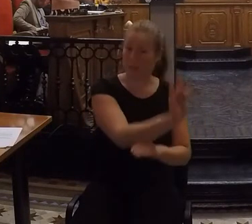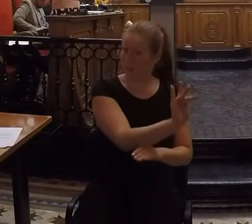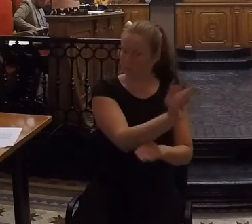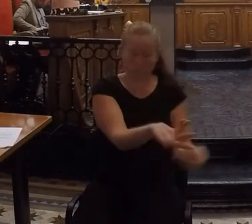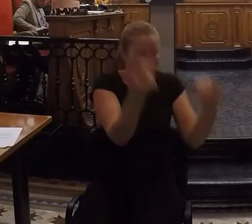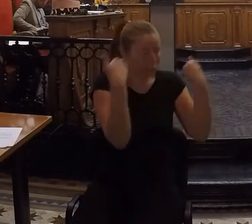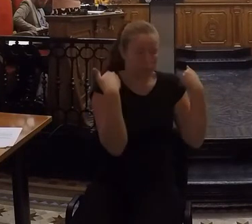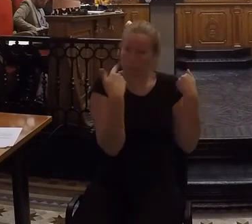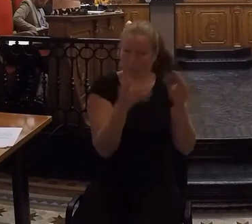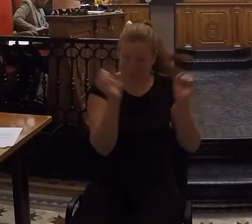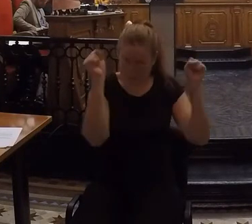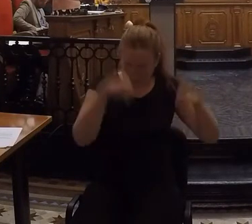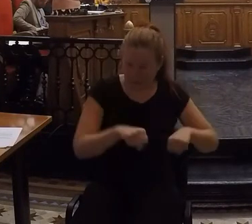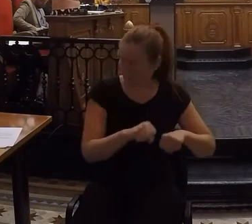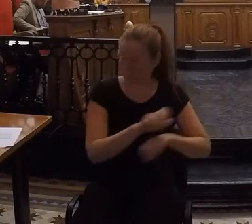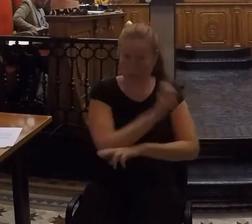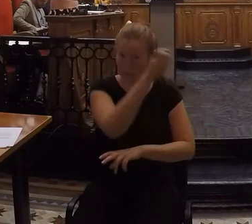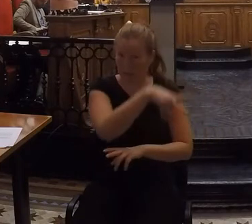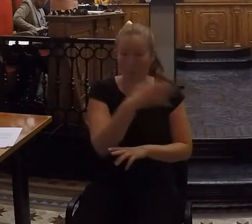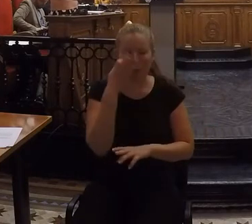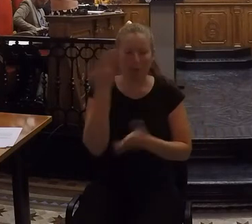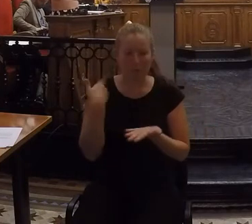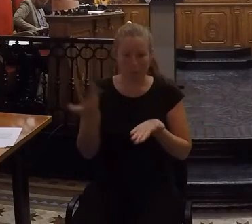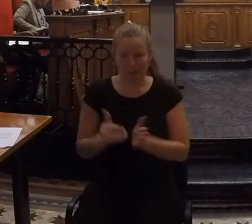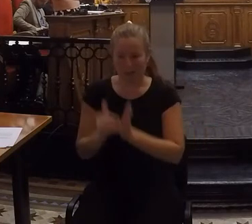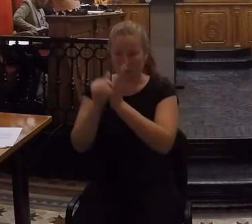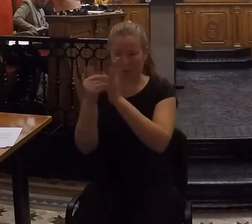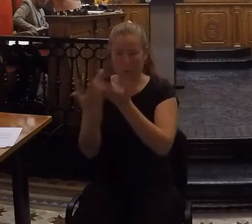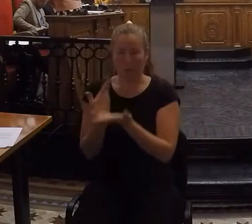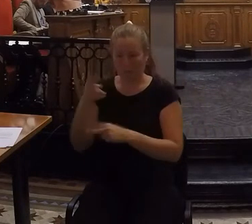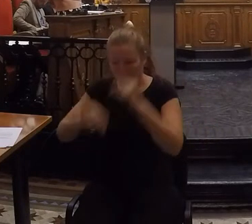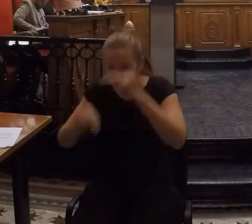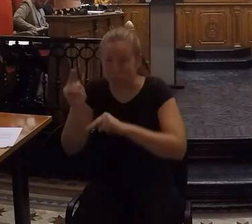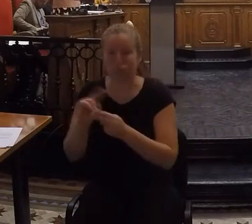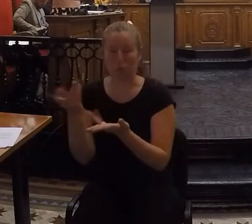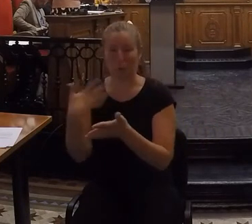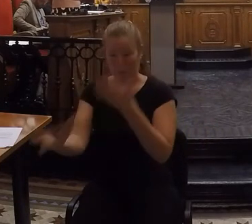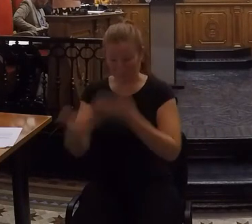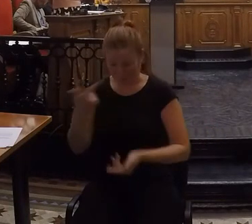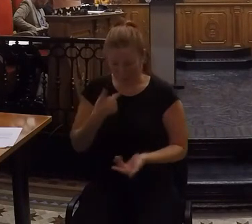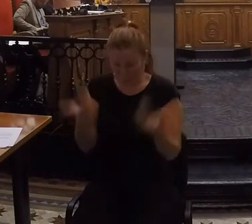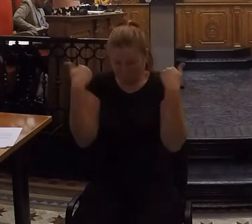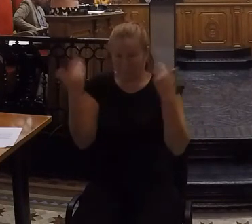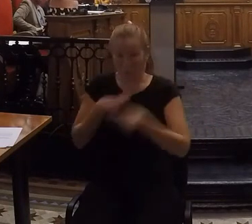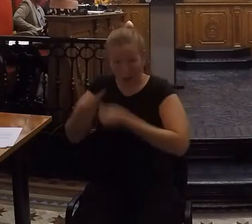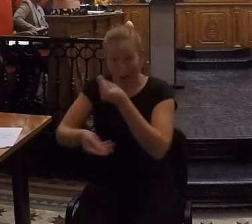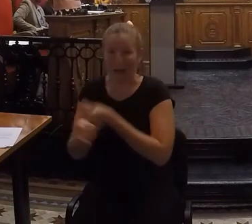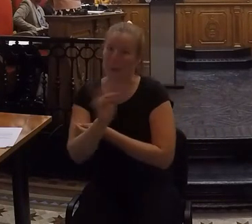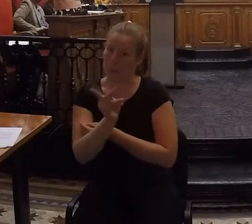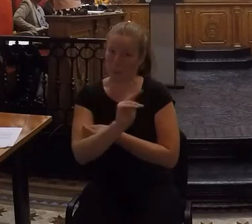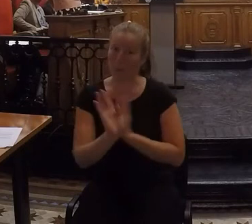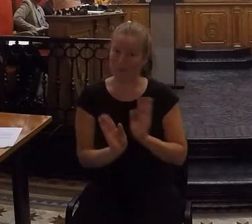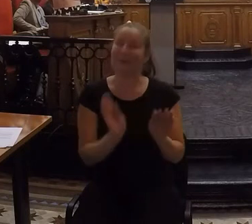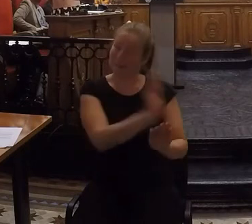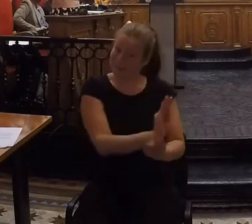Y la colocación de los ascensores corresponde a la Consellería de Educación. Es como si usted, bueno, ahora ya dudo mucho que